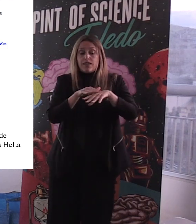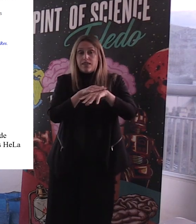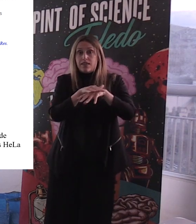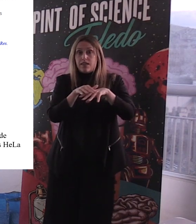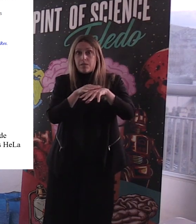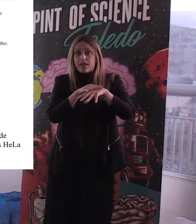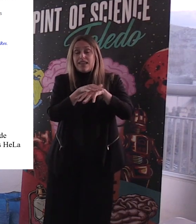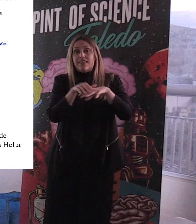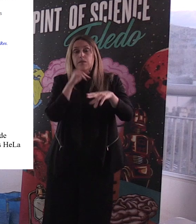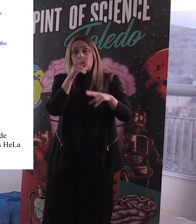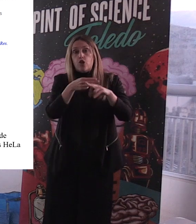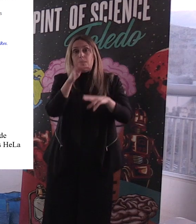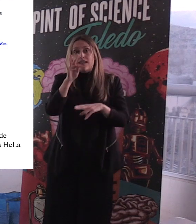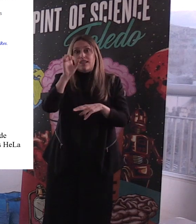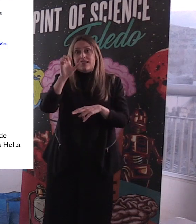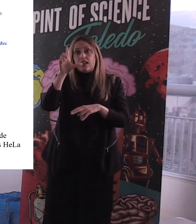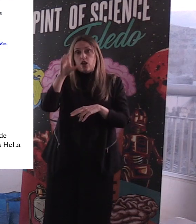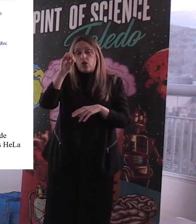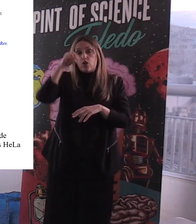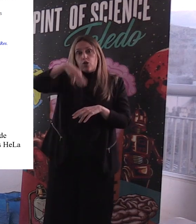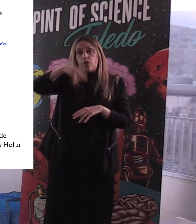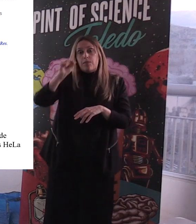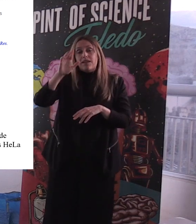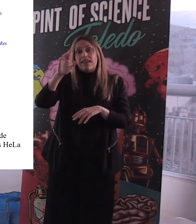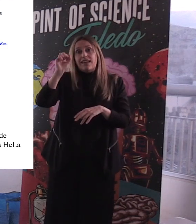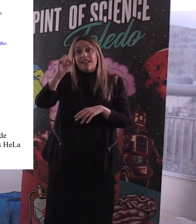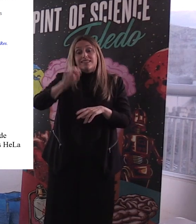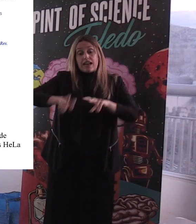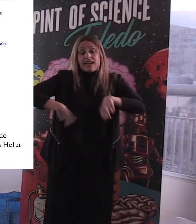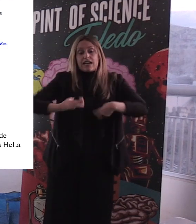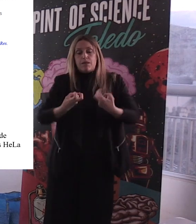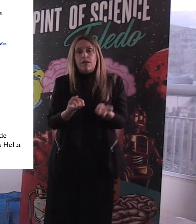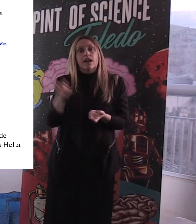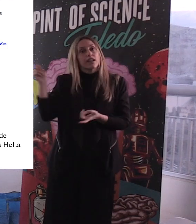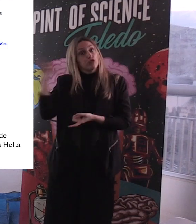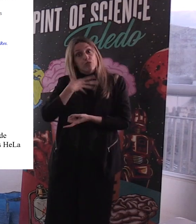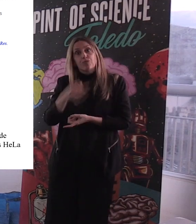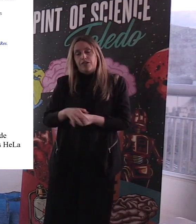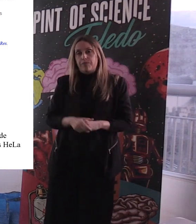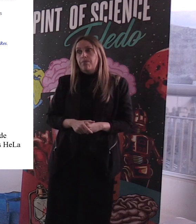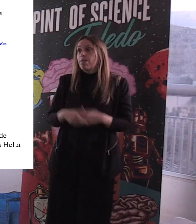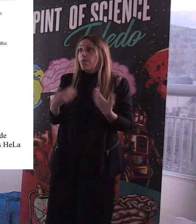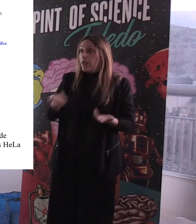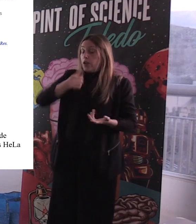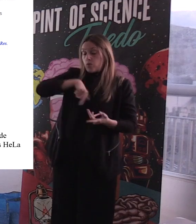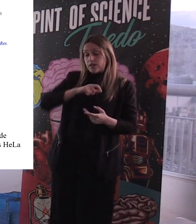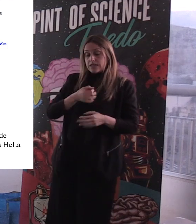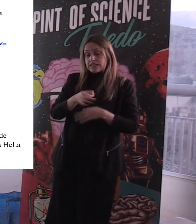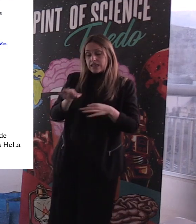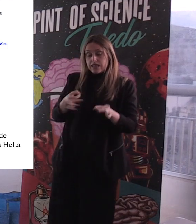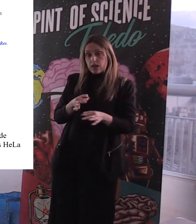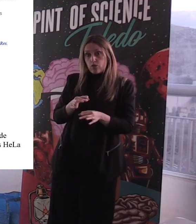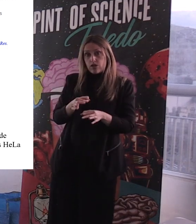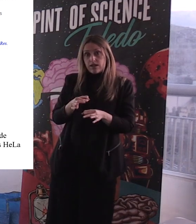llama telomerasa y la telomerasa puede reparar esto. Y nuestras células en el cuerpo pierden